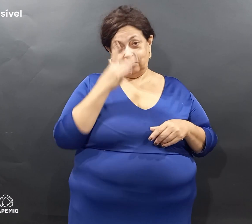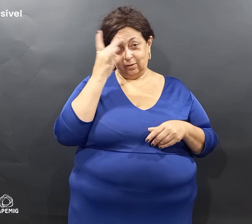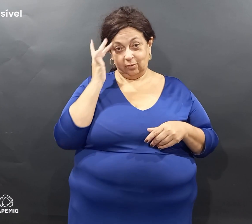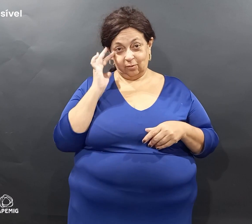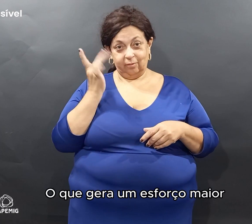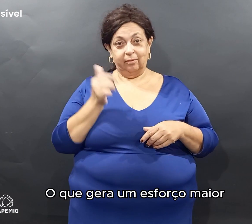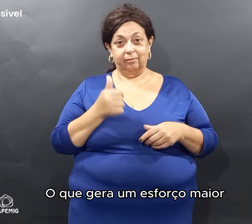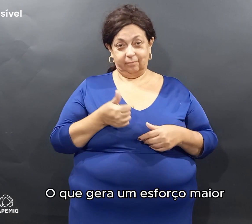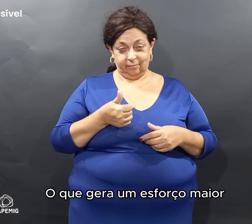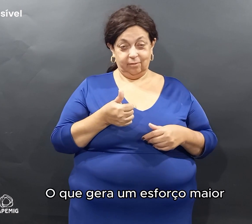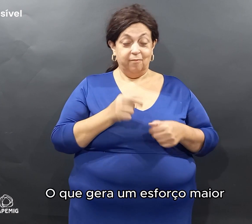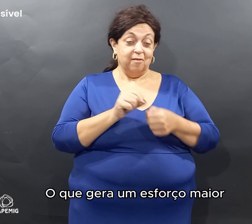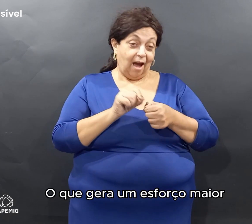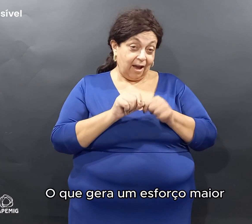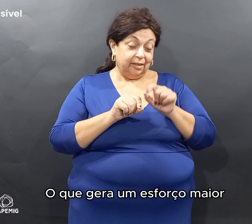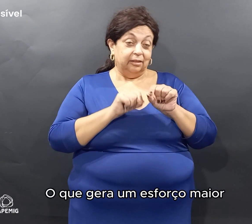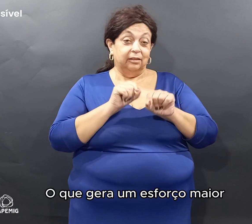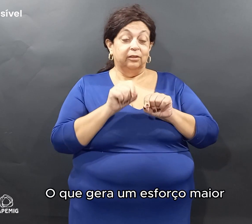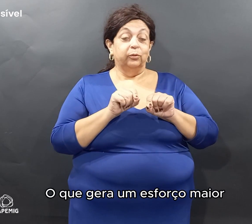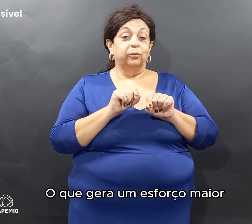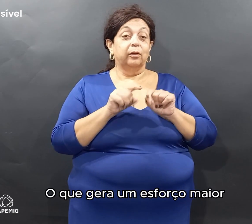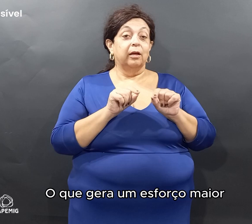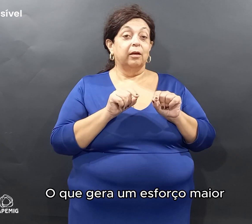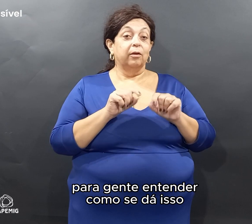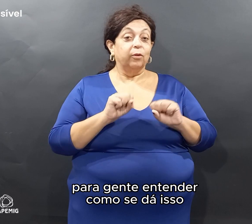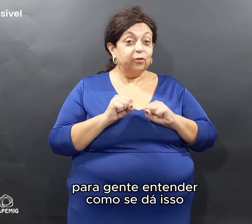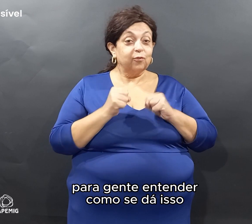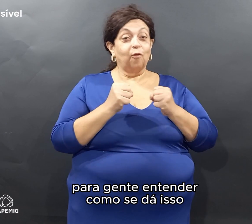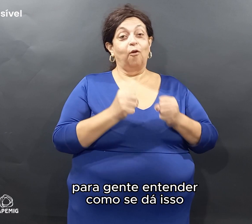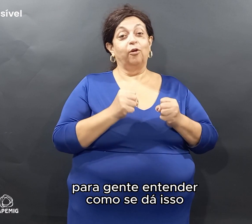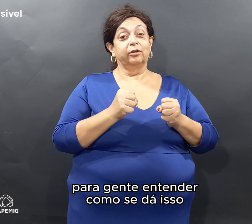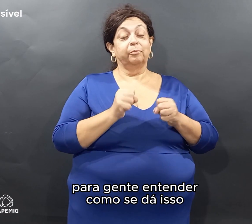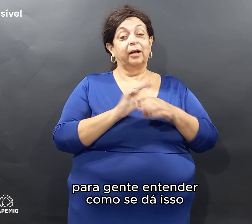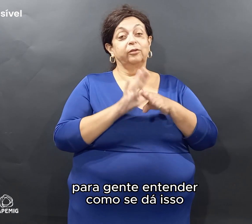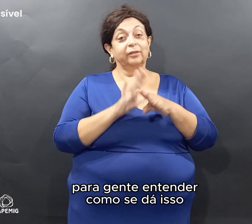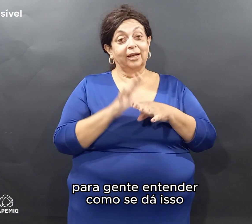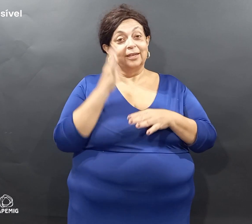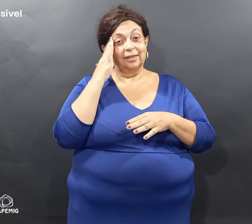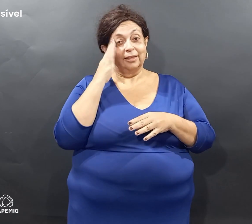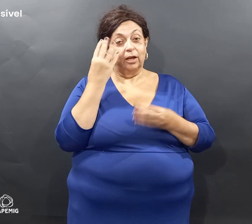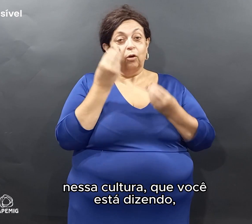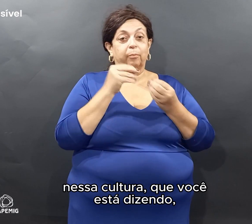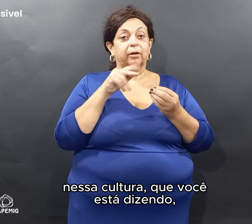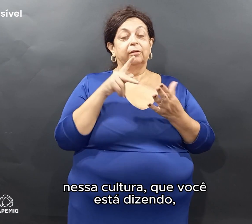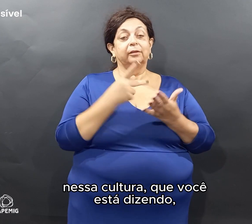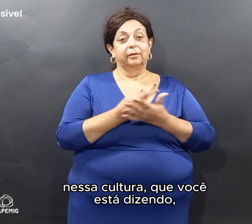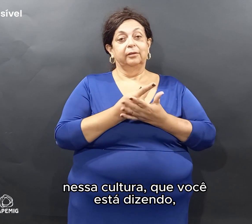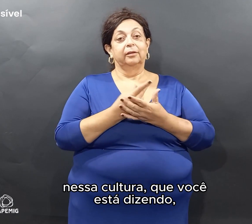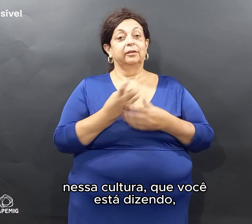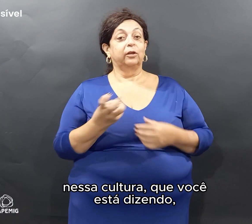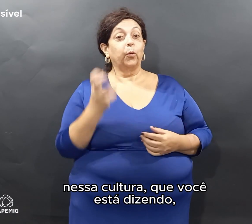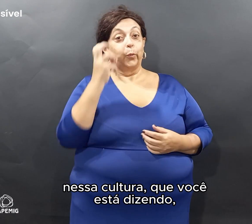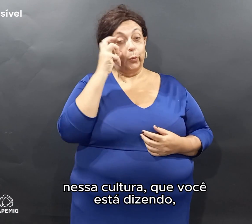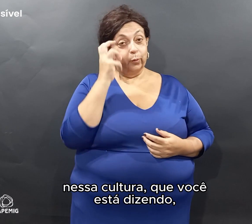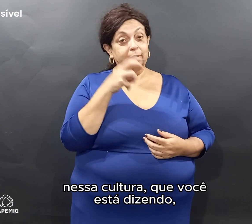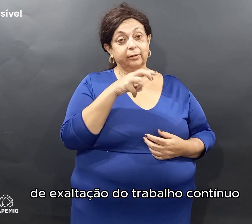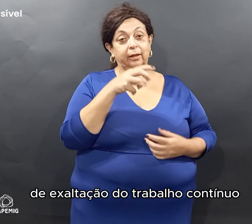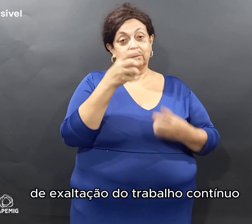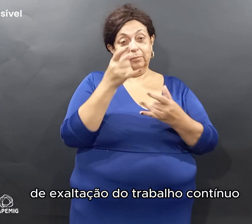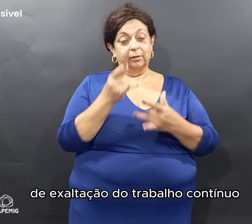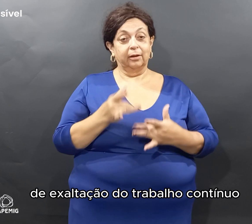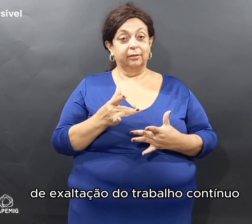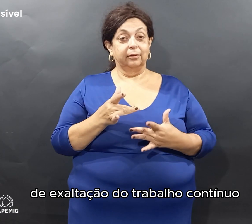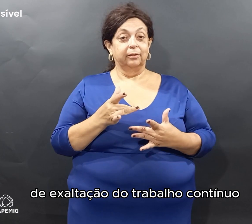categoria, que gera, né, um esforço maior para a gente entender como se dá isso. Nessa cultura que você está dizendo, né,